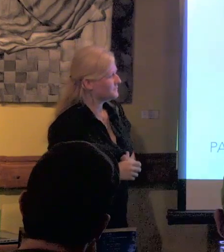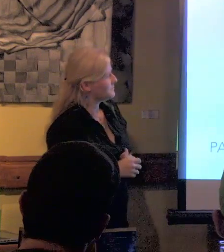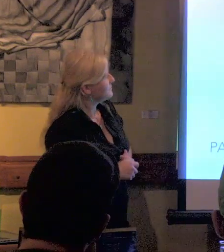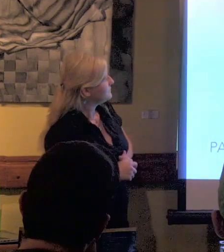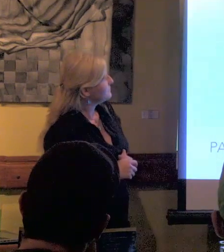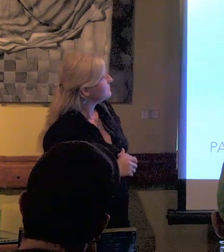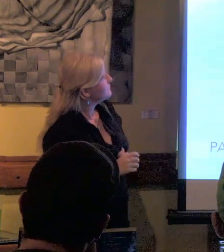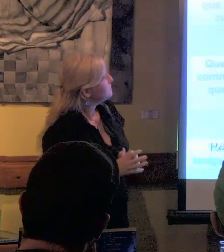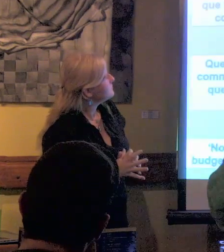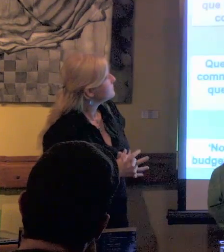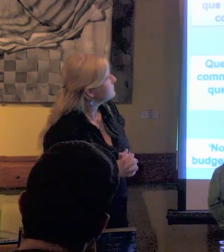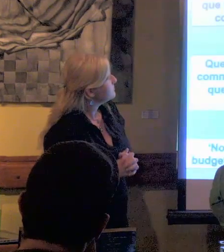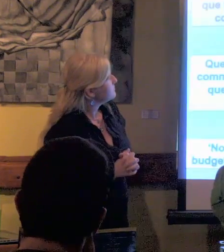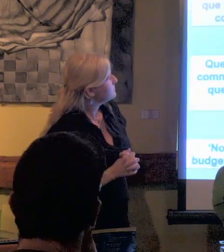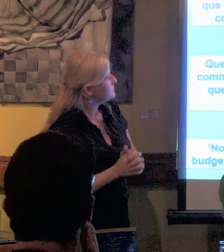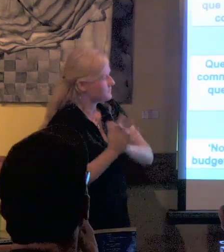pour la majorité, ce sont des choses qui vont de soi.